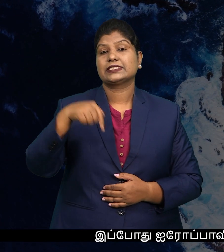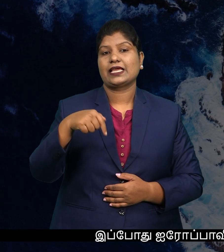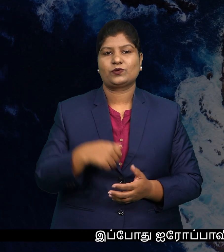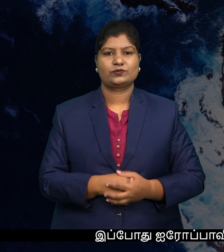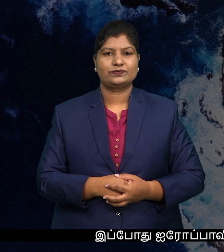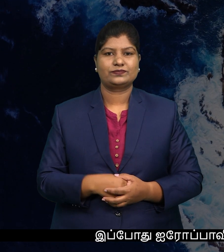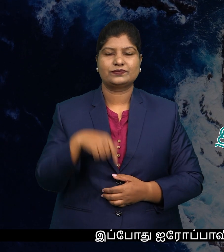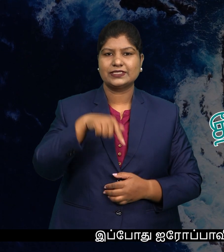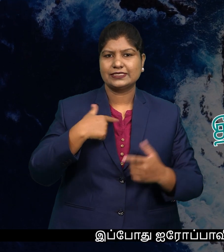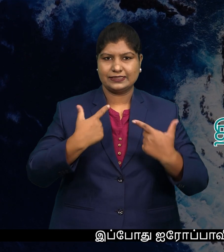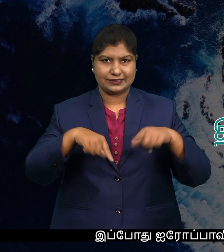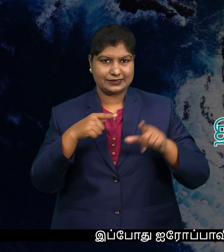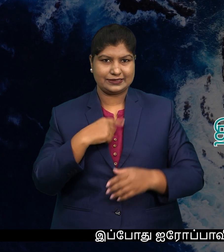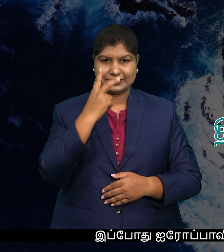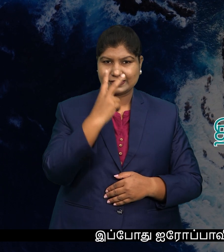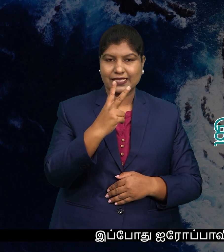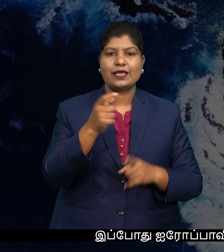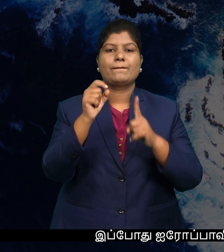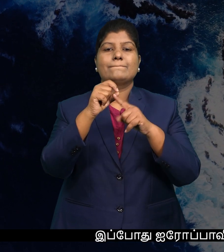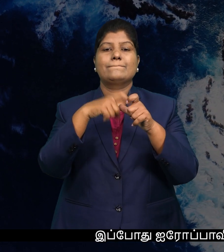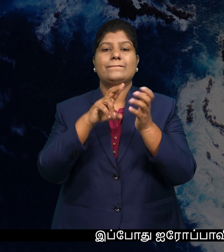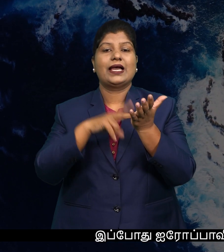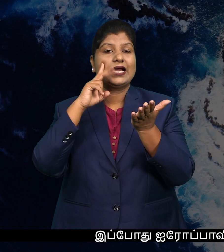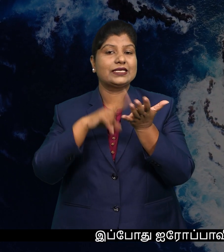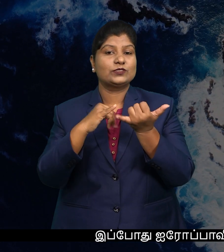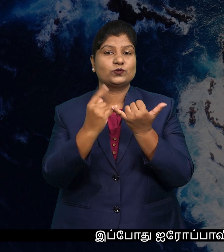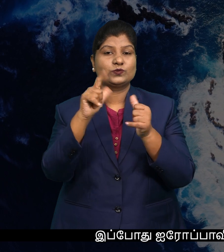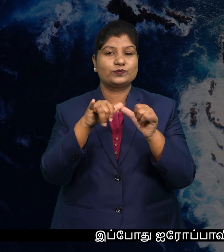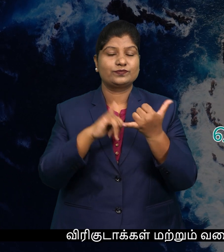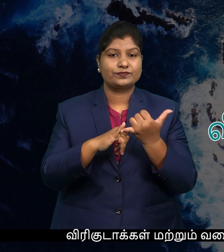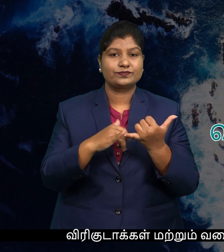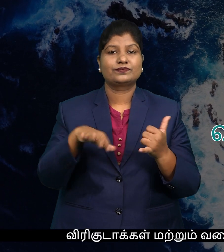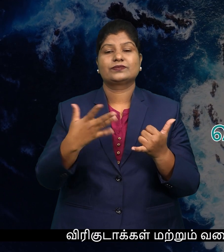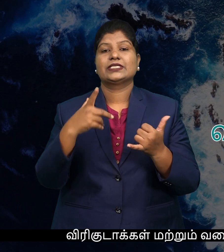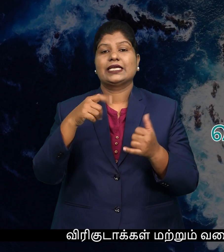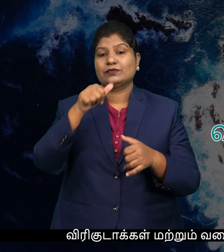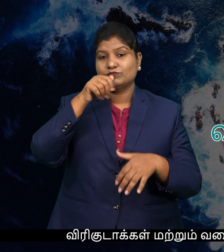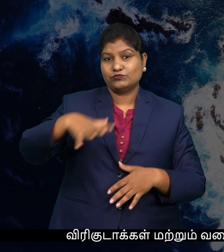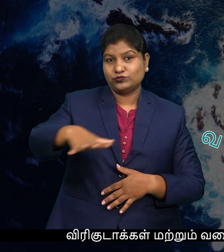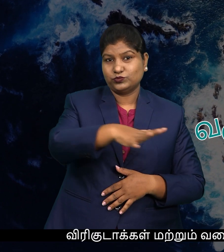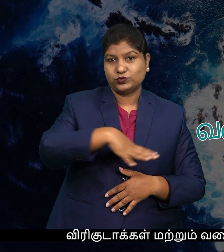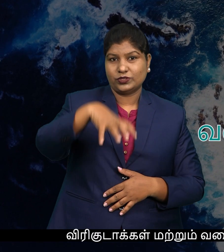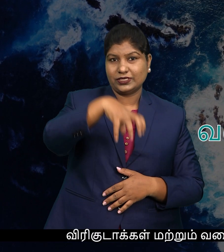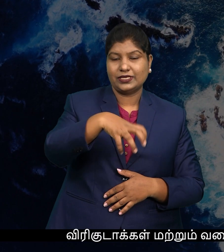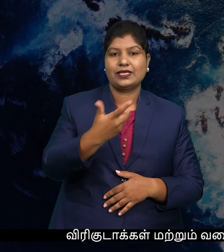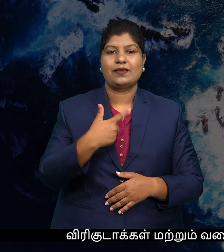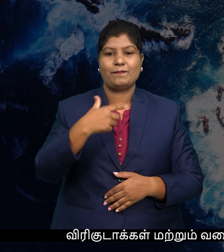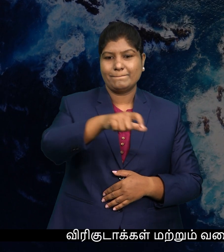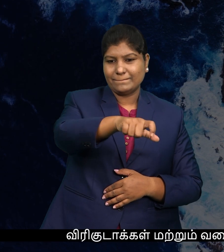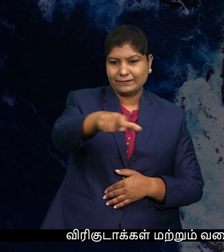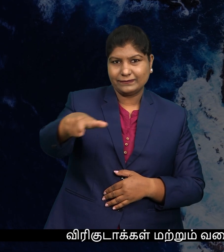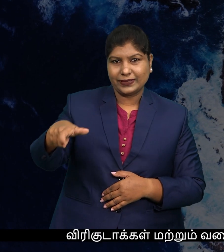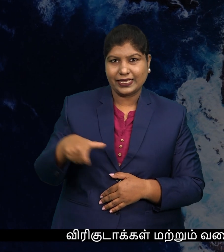இப்போது ஐரோப்பாவின் தீபகற்பங்கள், தீவுகள், விரிகுடாக்கள் மற்றும் வளைகுடாக்கள்